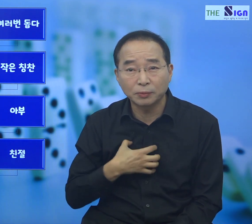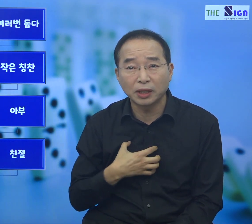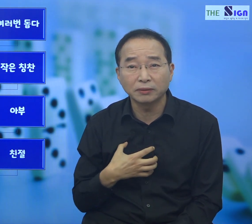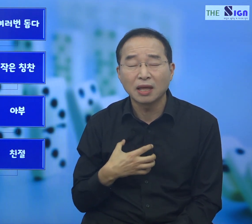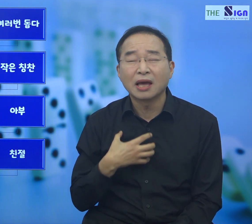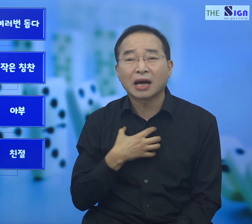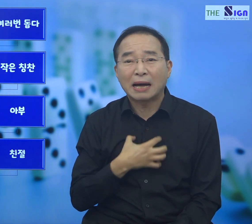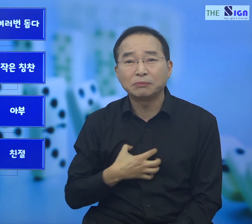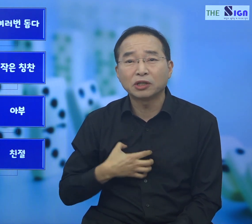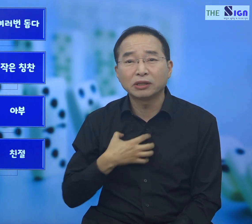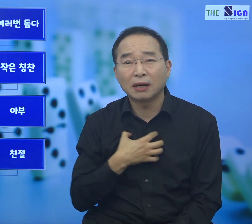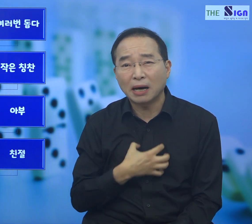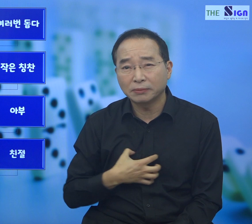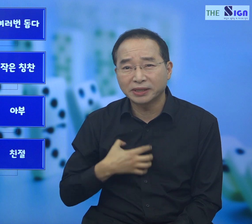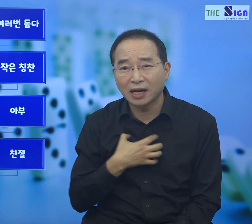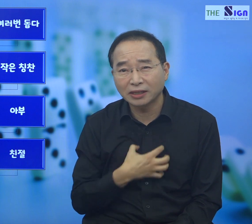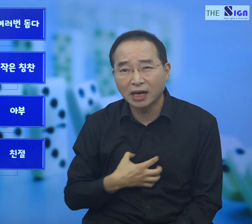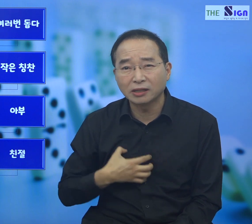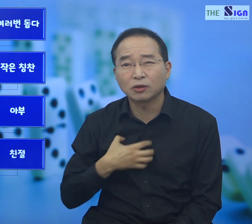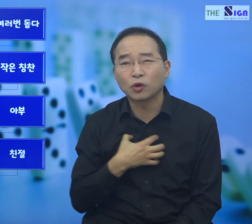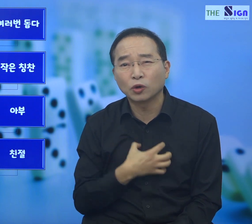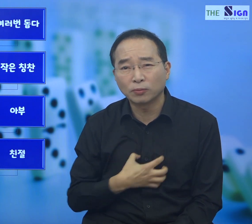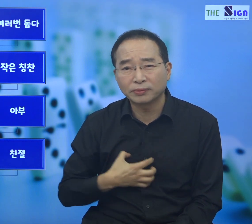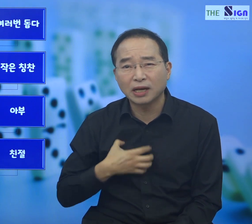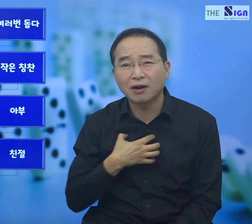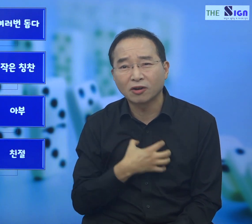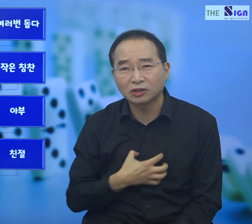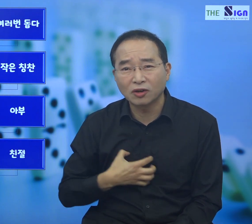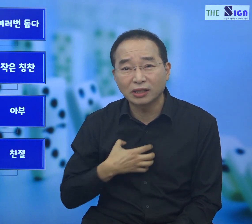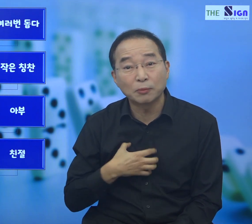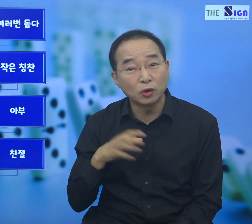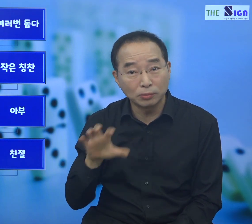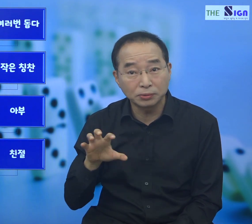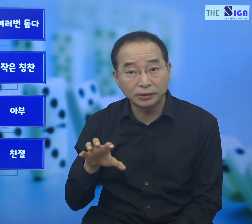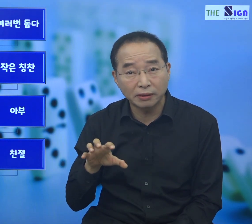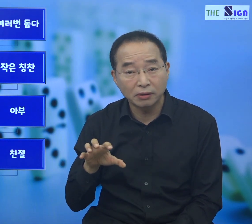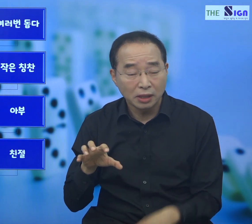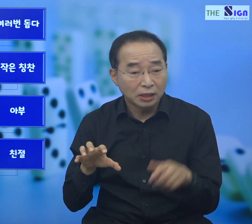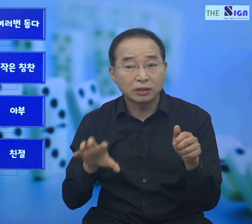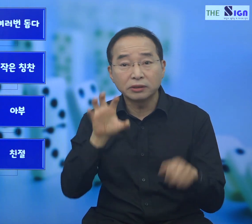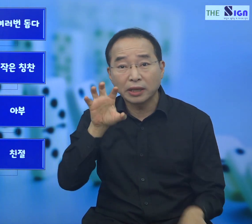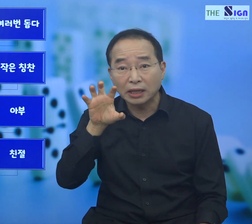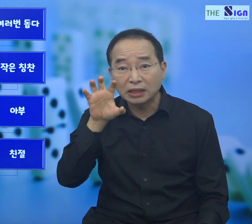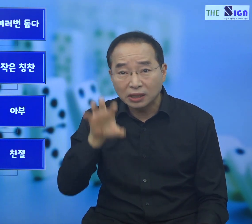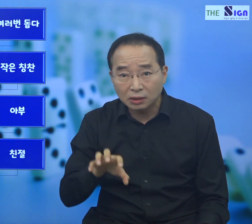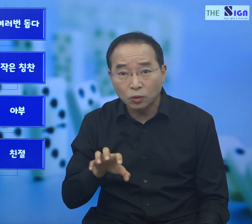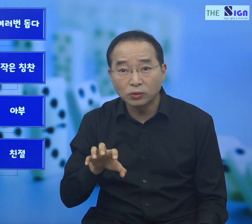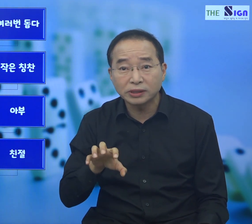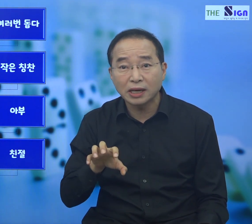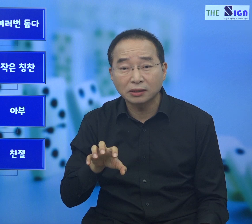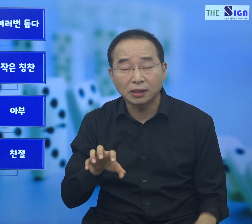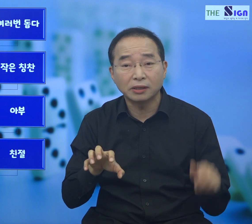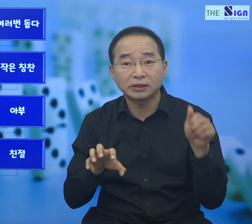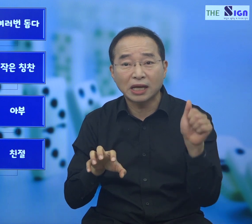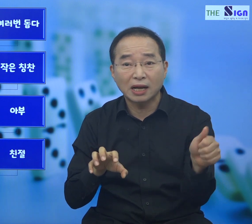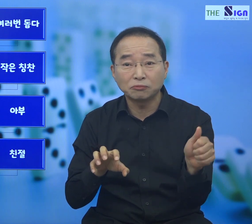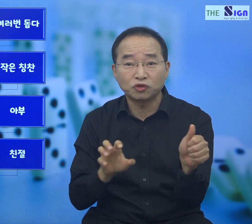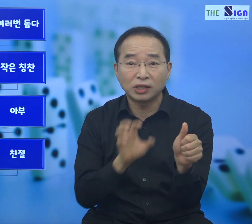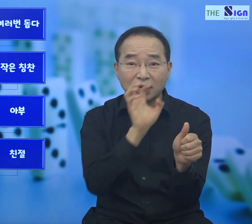그러면 감정이나 마음이 상하다 해서 괴롭다, 걱정하다 뭐 이런 부분이 돼요. 그런데 이 동작을 사람